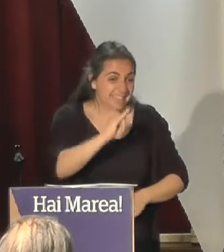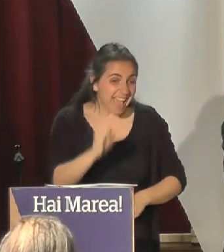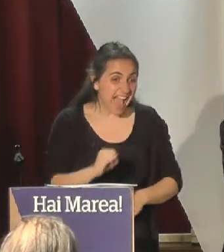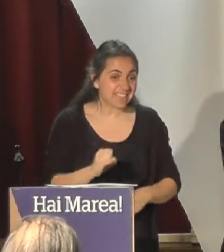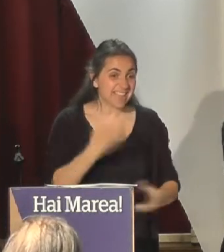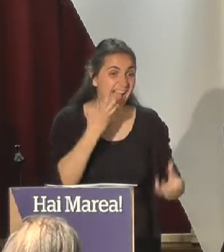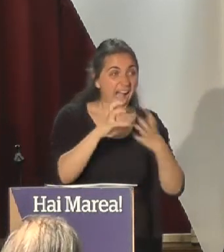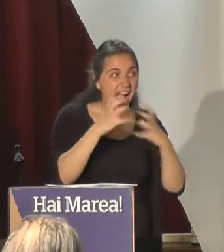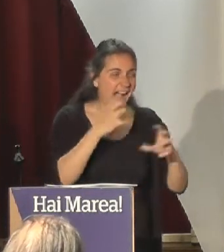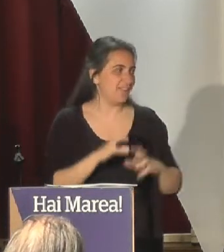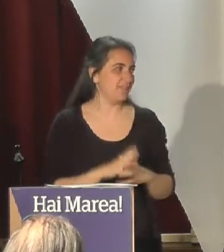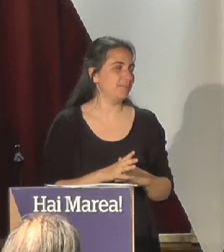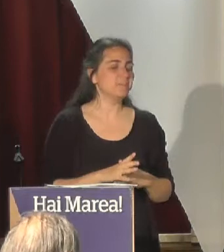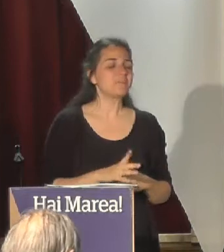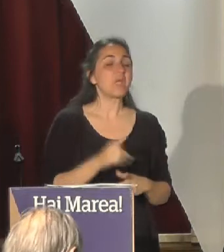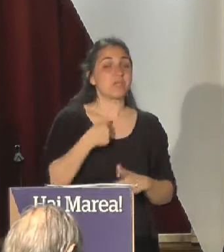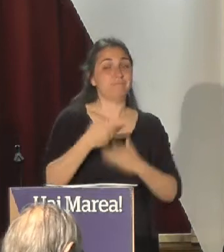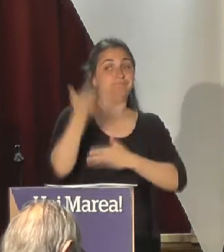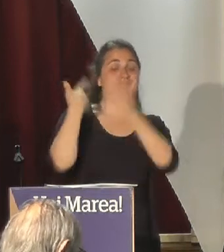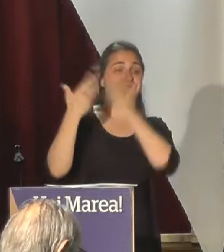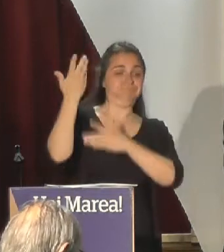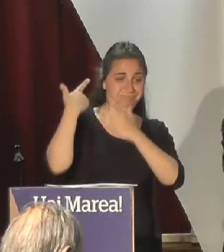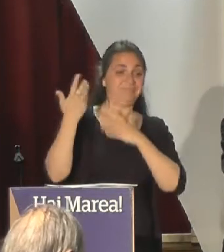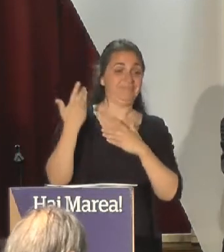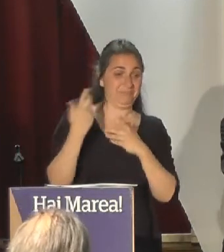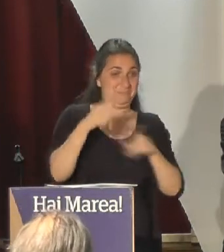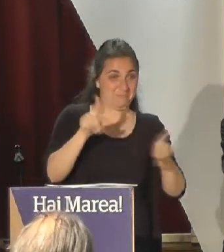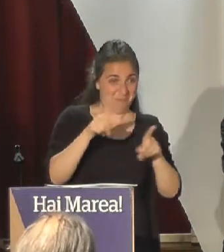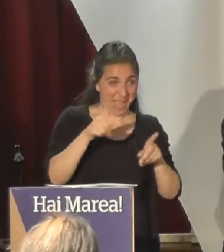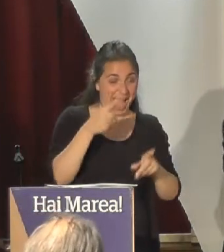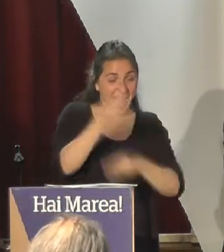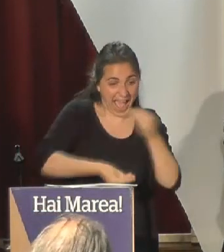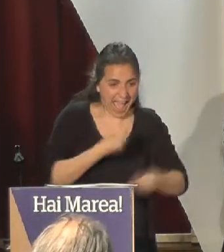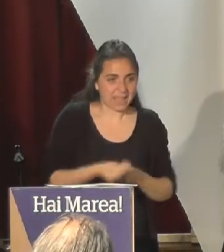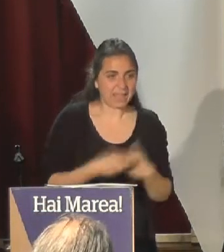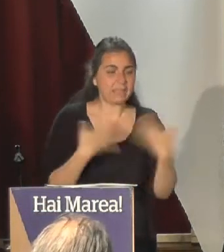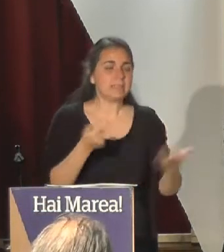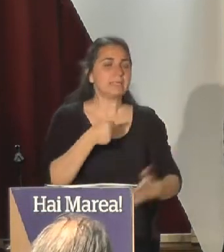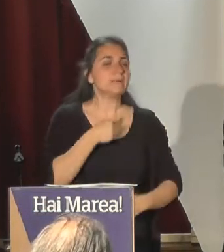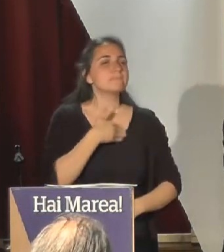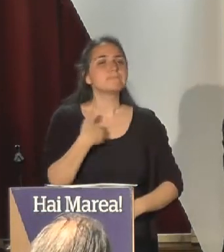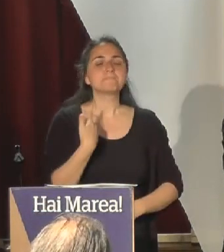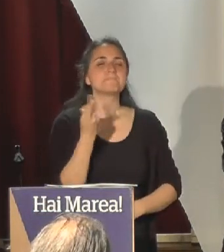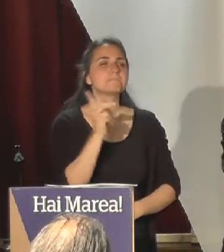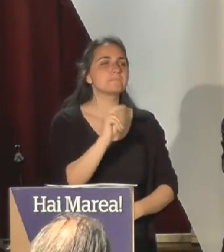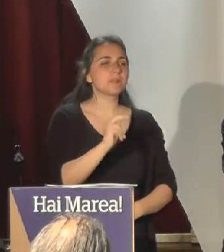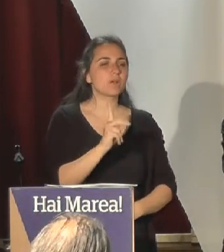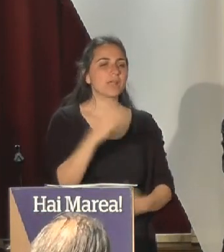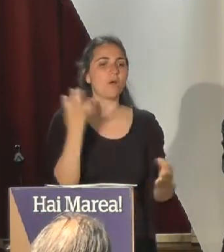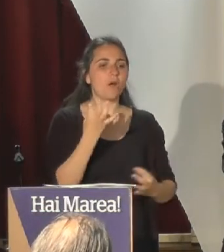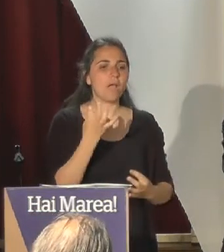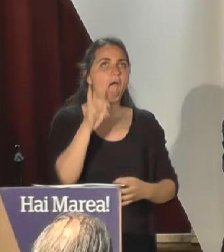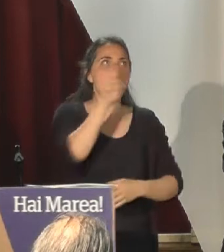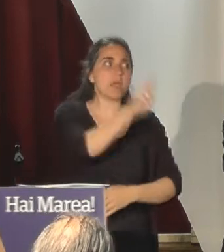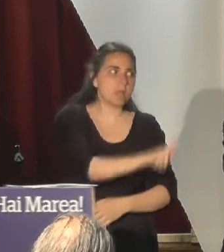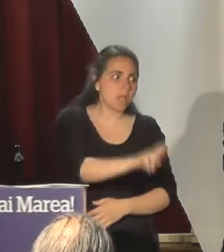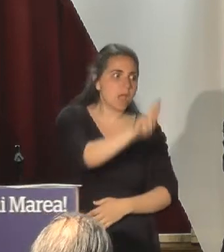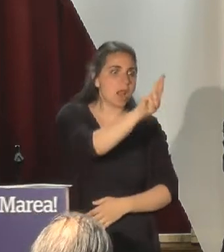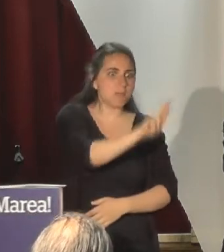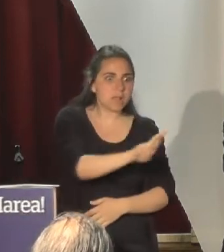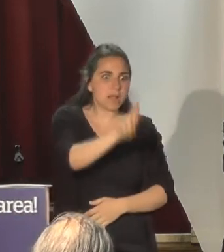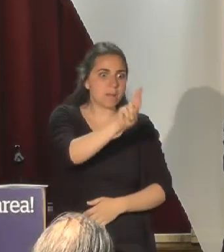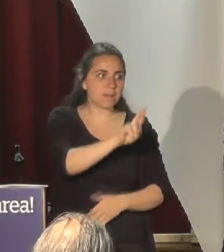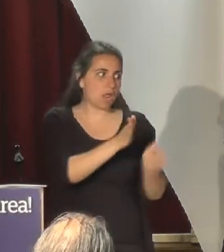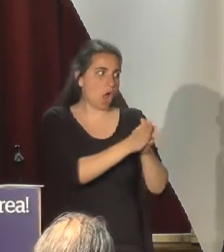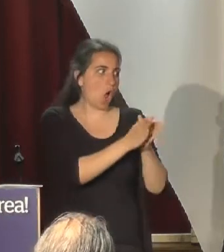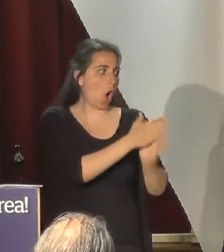deso tamén fixen hai tempo. E non quero reiterar o que levan